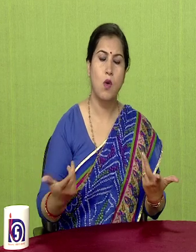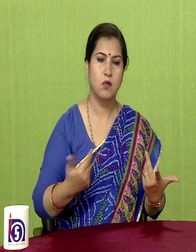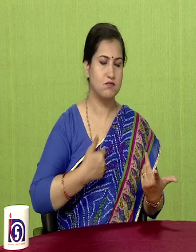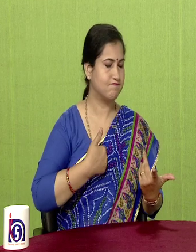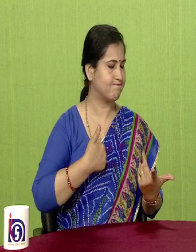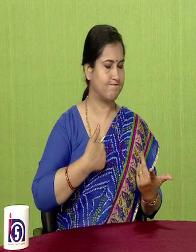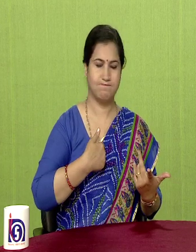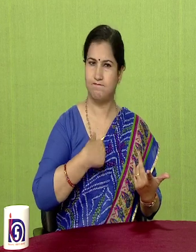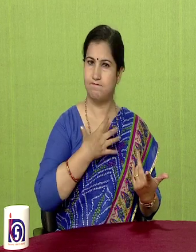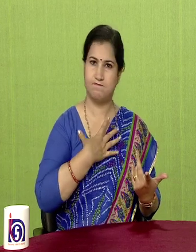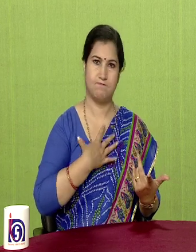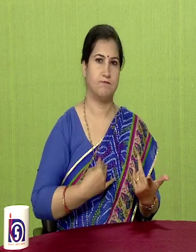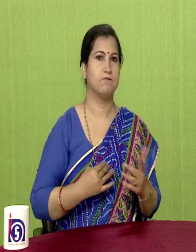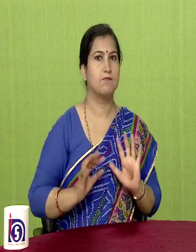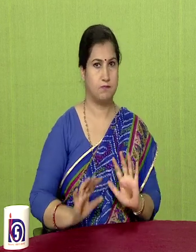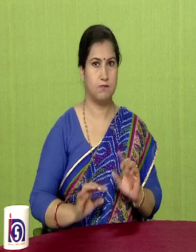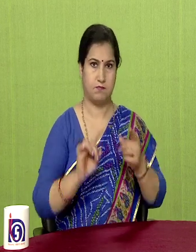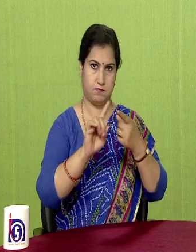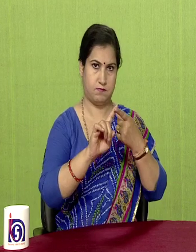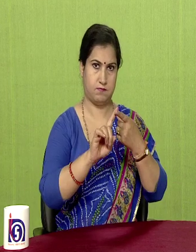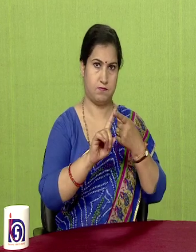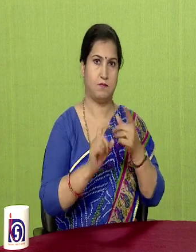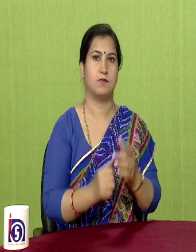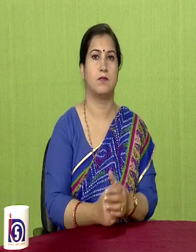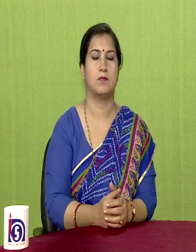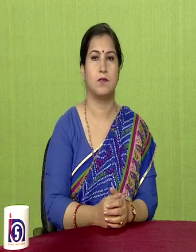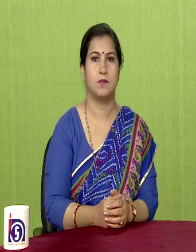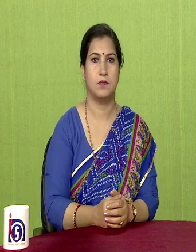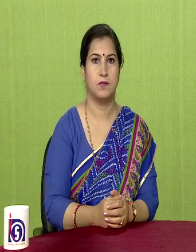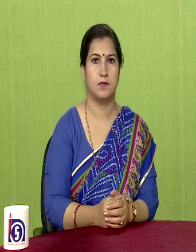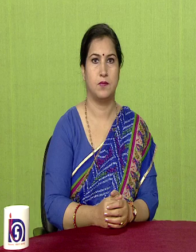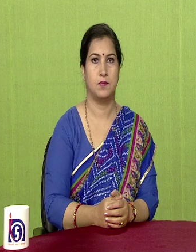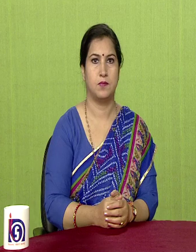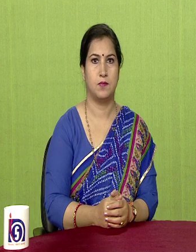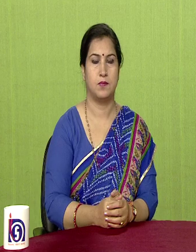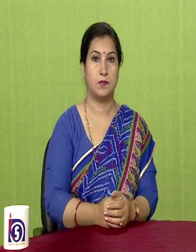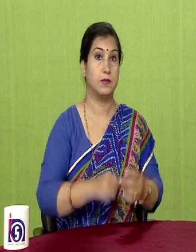भंगु, अर्थात राम ने कभी भी भरत का दिल नहीं दुखाया।